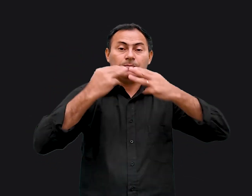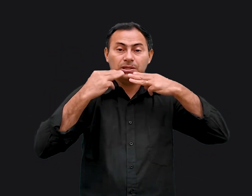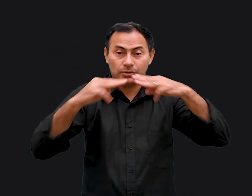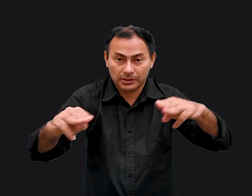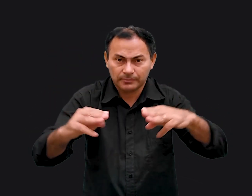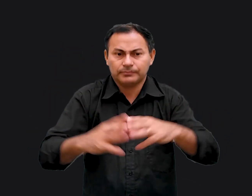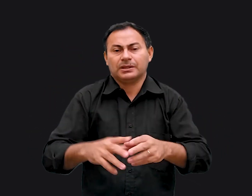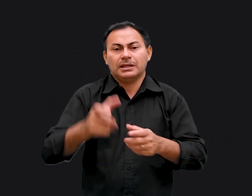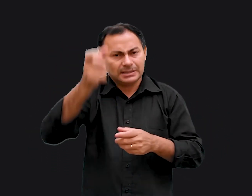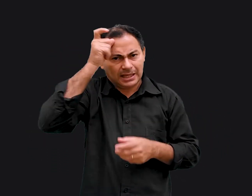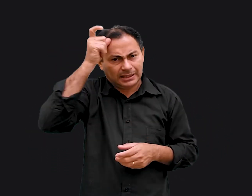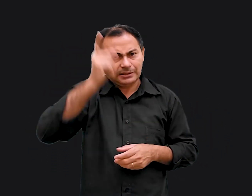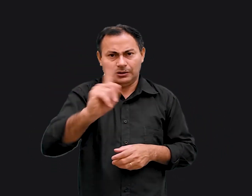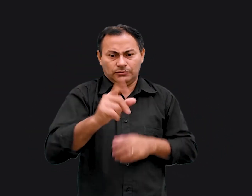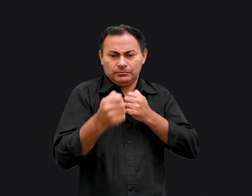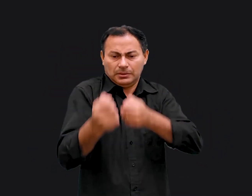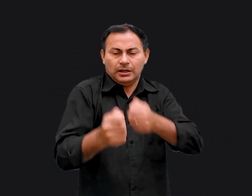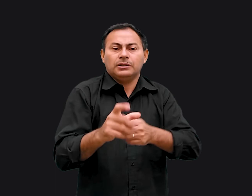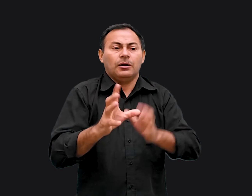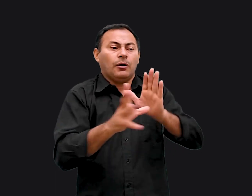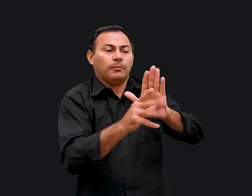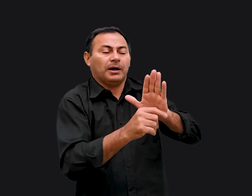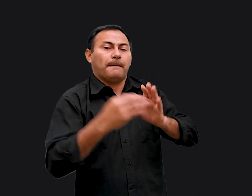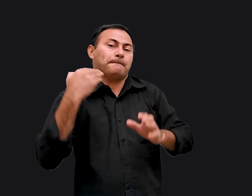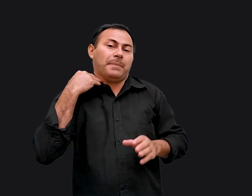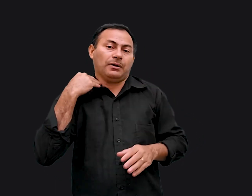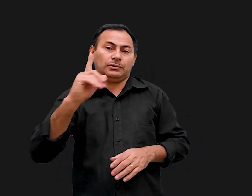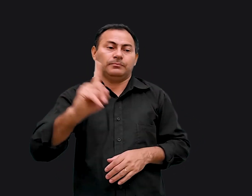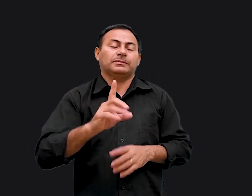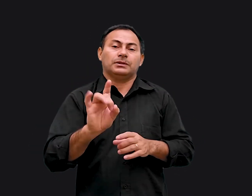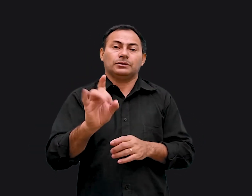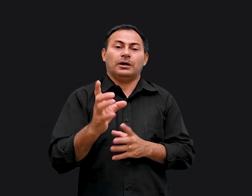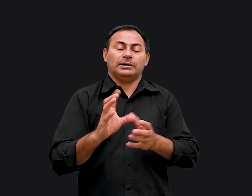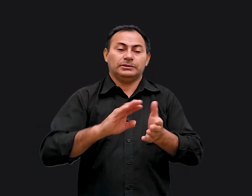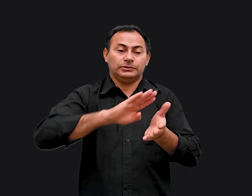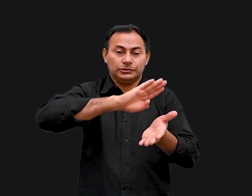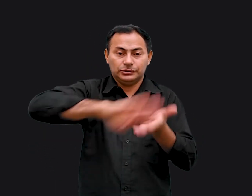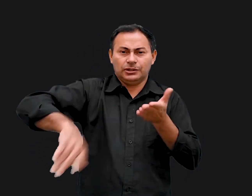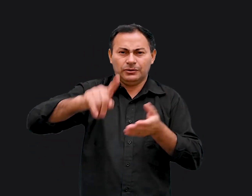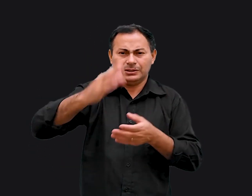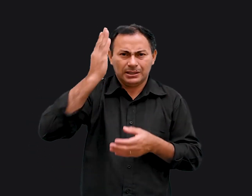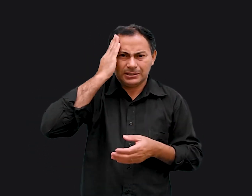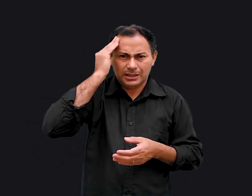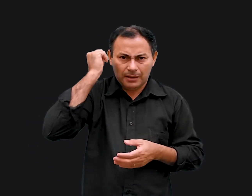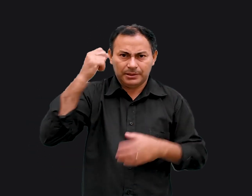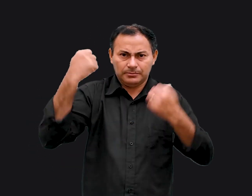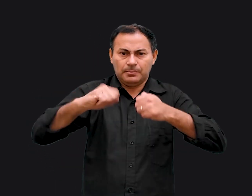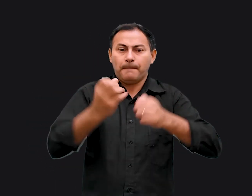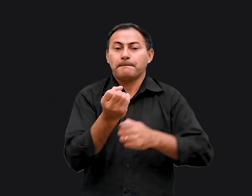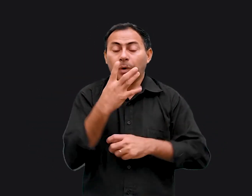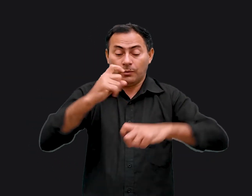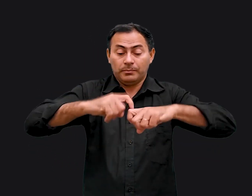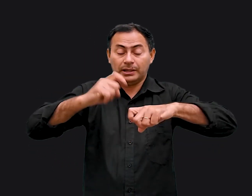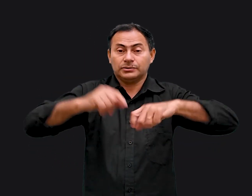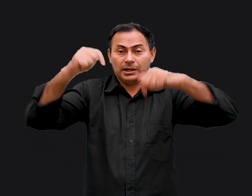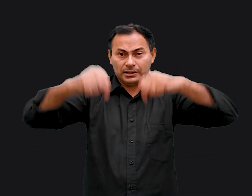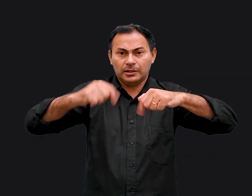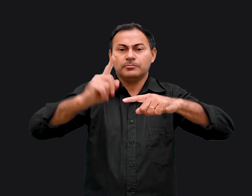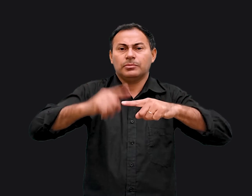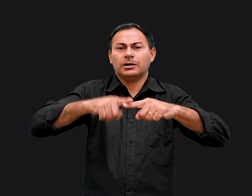missionário, Satanás não irá tentá-lo a ser um assaltante de banco. Ele apenas dirá, você sabe que precisamos de bons médicos aqui. Por que